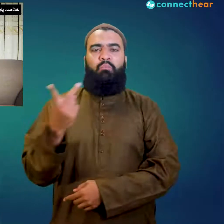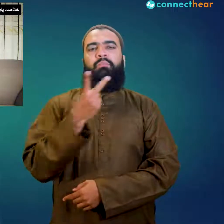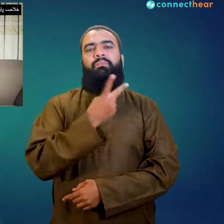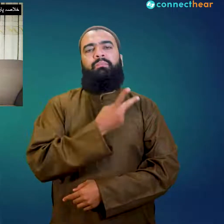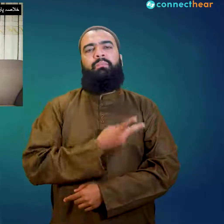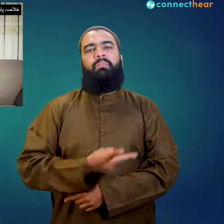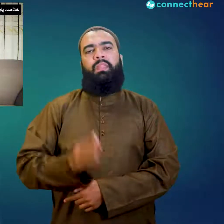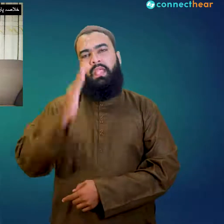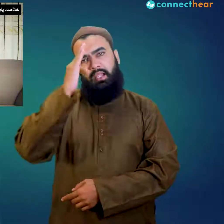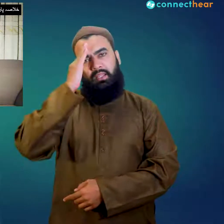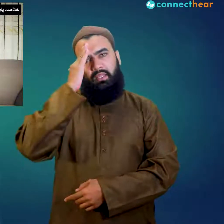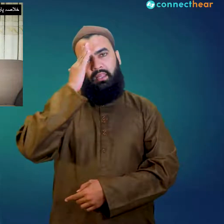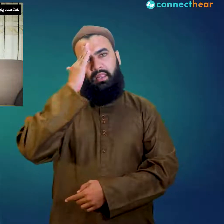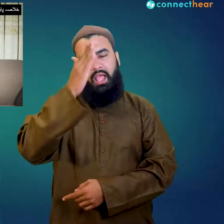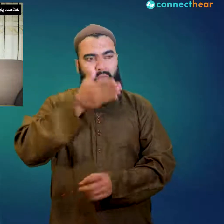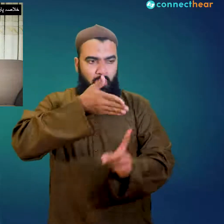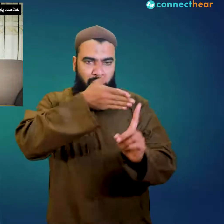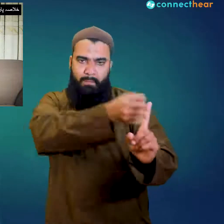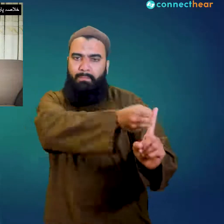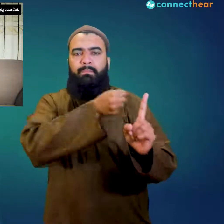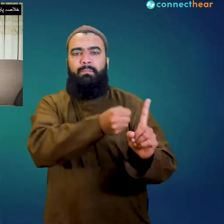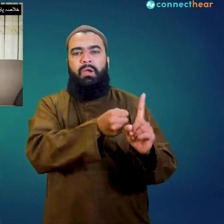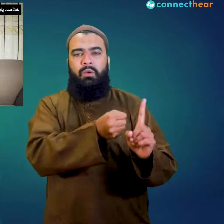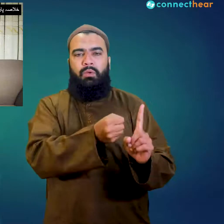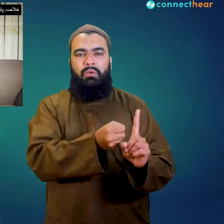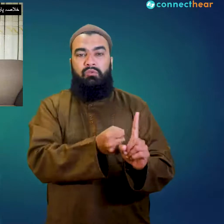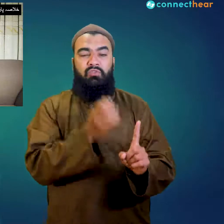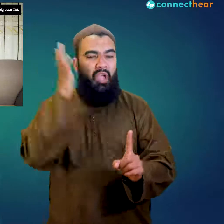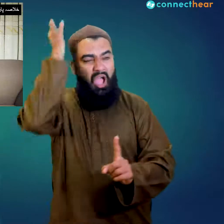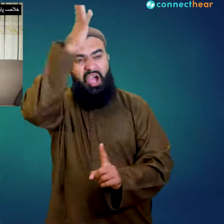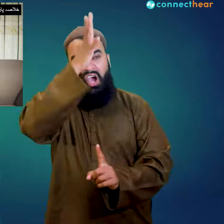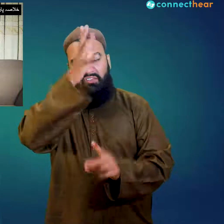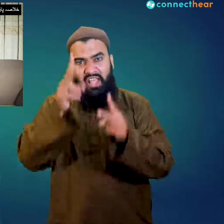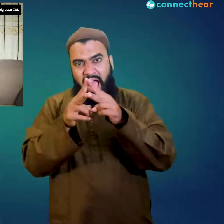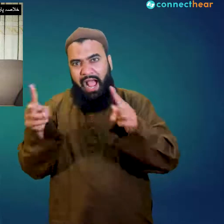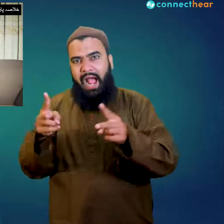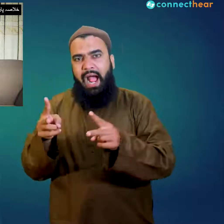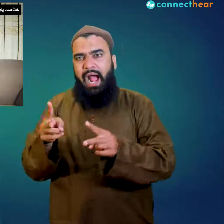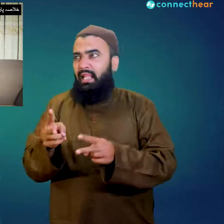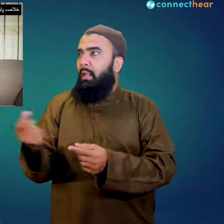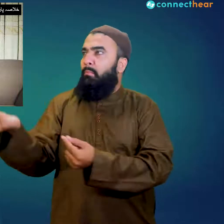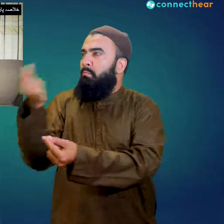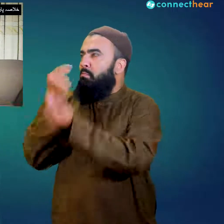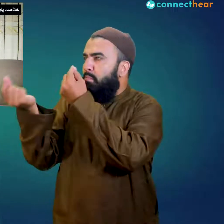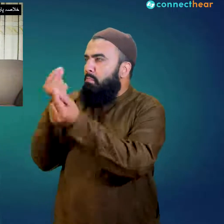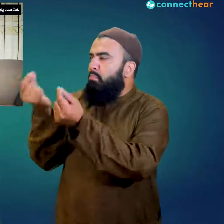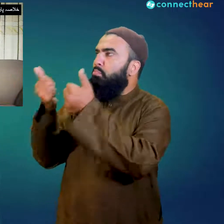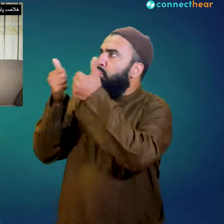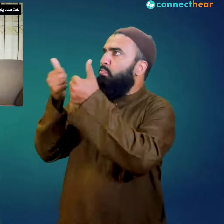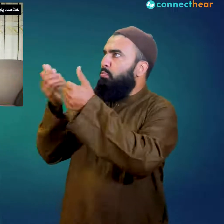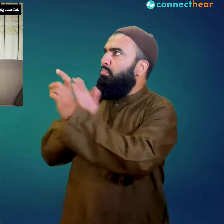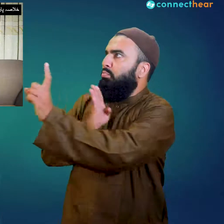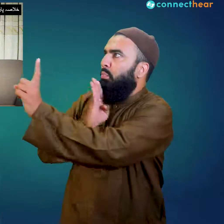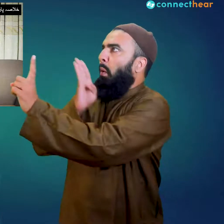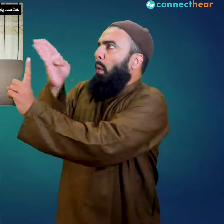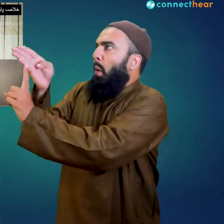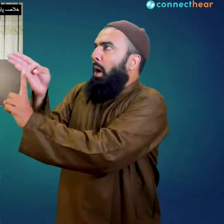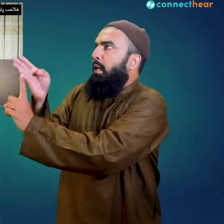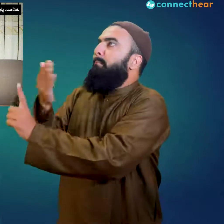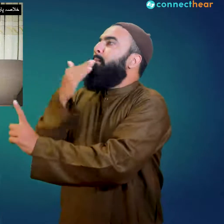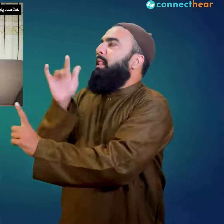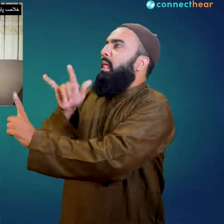سے بچنے کے لیے اللہ نے فرمایا کہ اہل کفر کی بات کو نہ مانا جائے اور ان کے ساتھ دلی اور